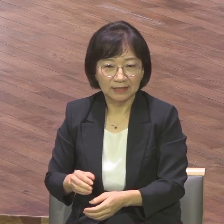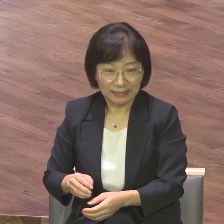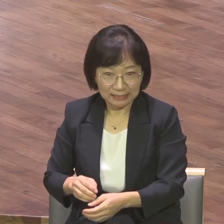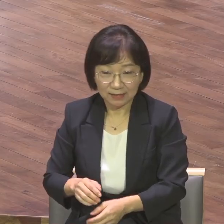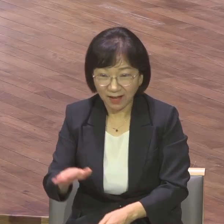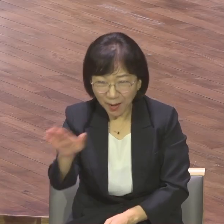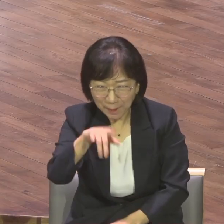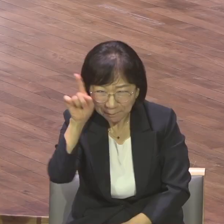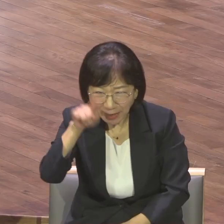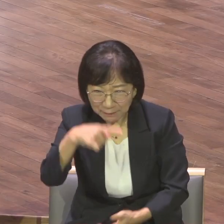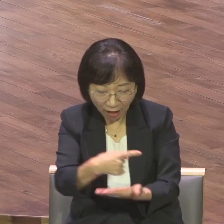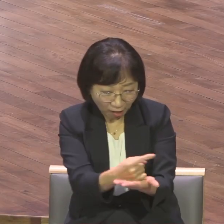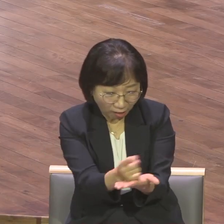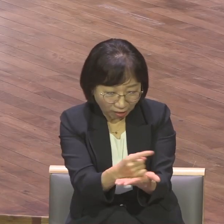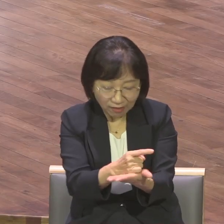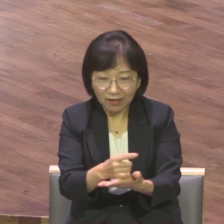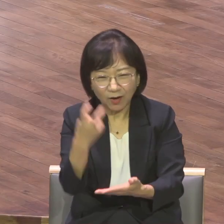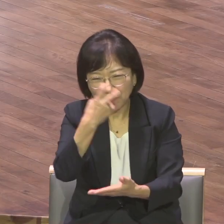그렇다고 맨날 재라 그건 아니고